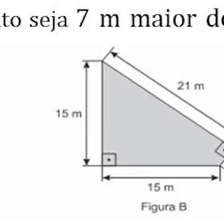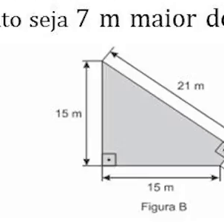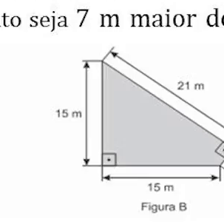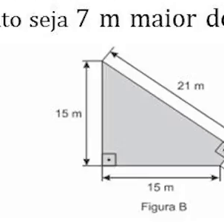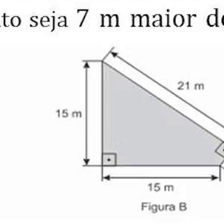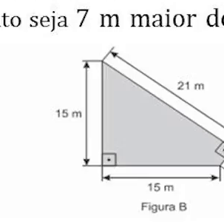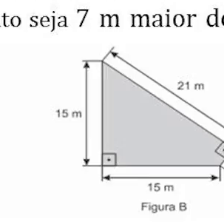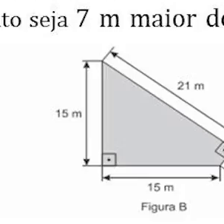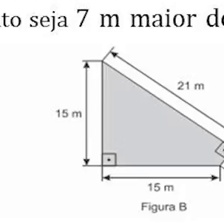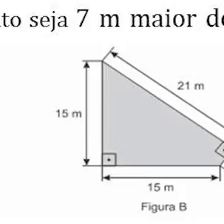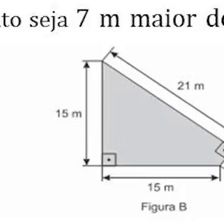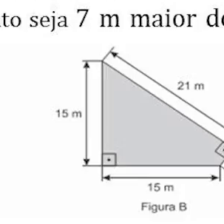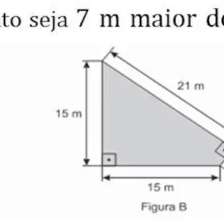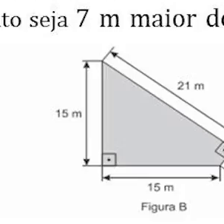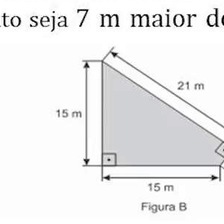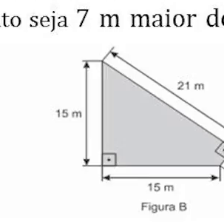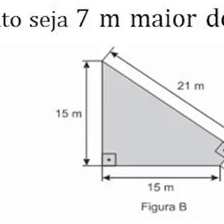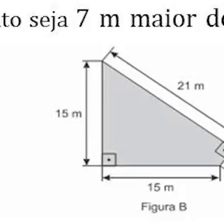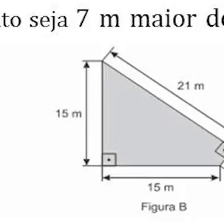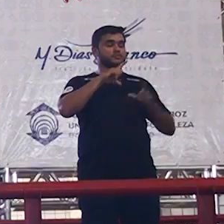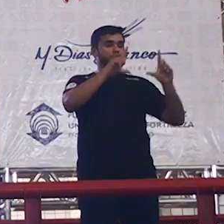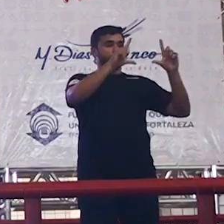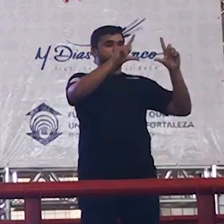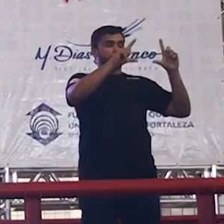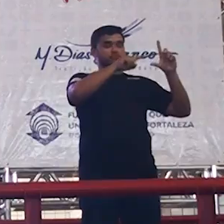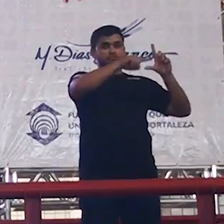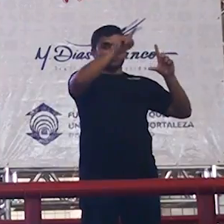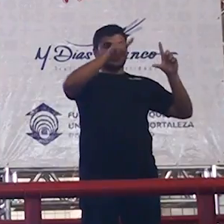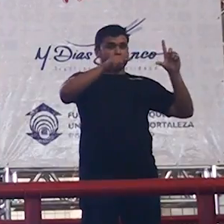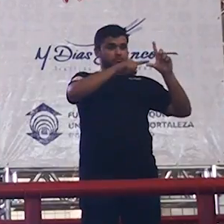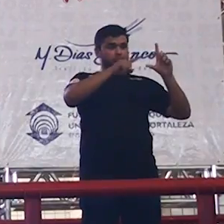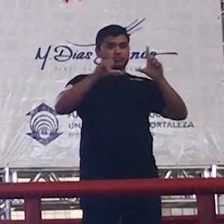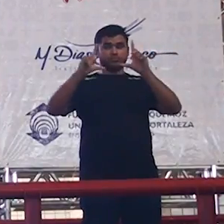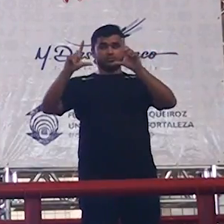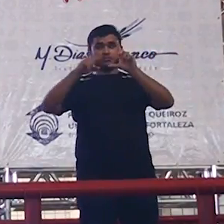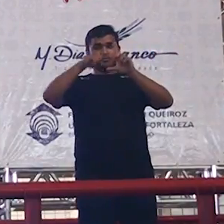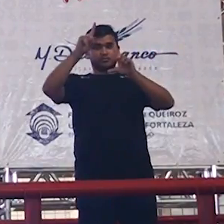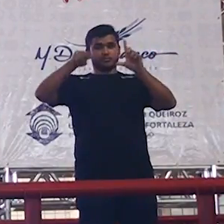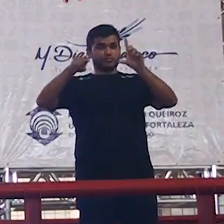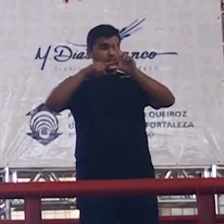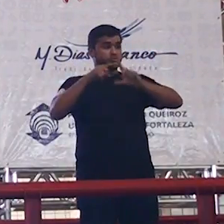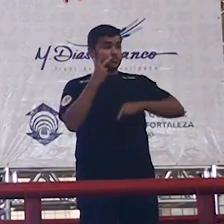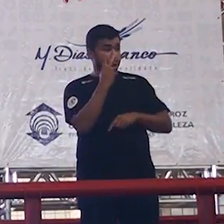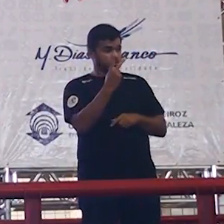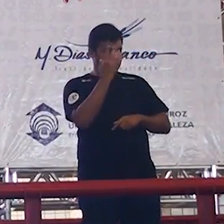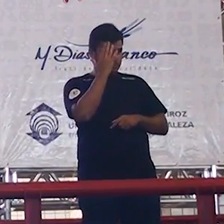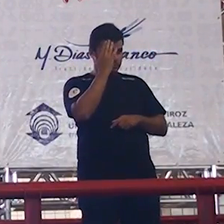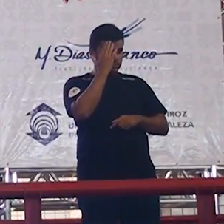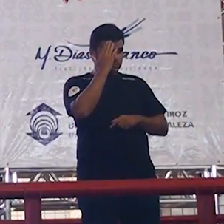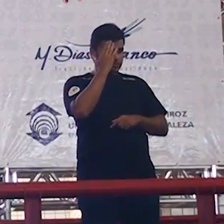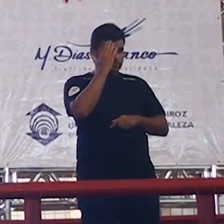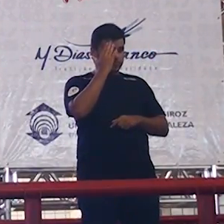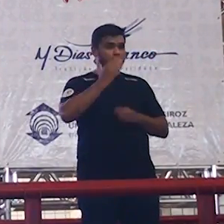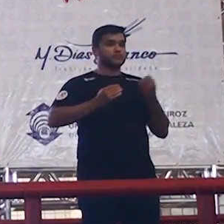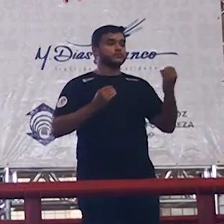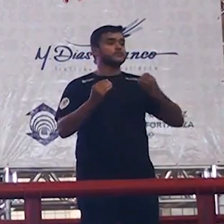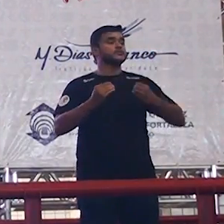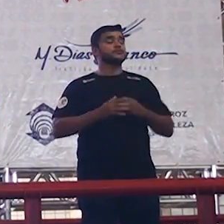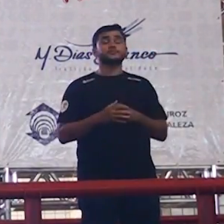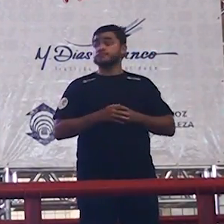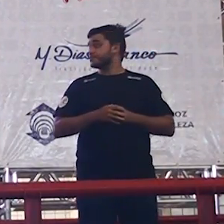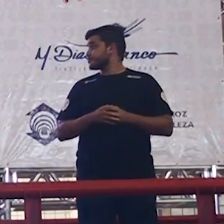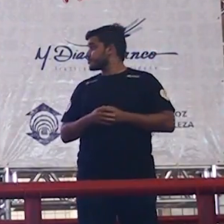vértice, você vai ter dois triângulos. Dois triângulos. O primeiro